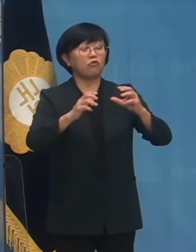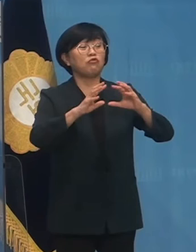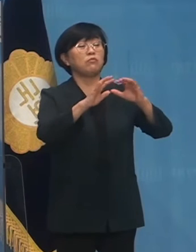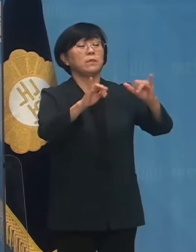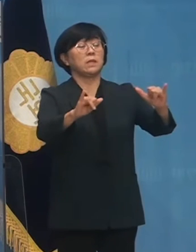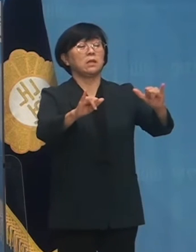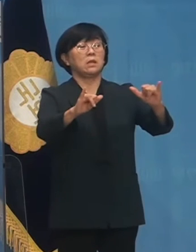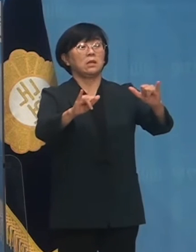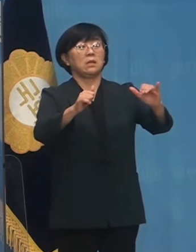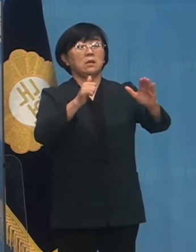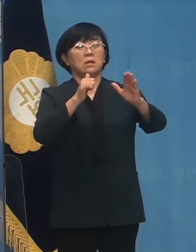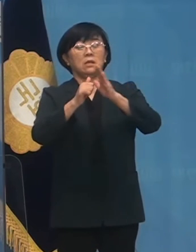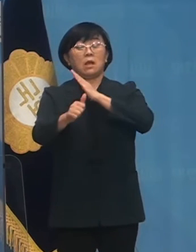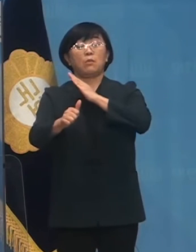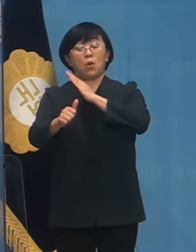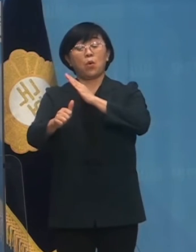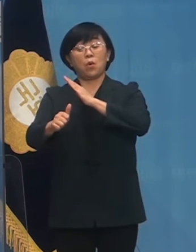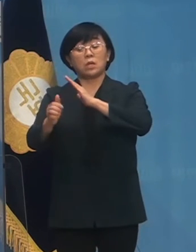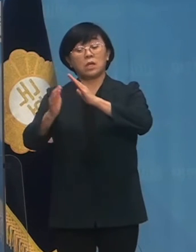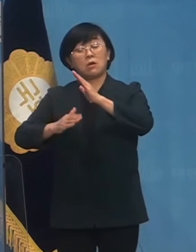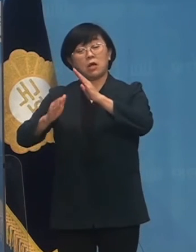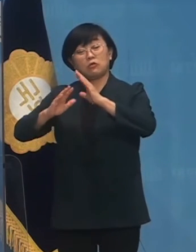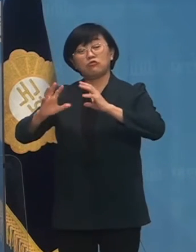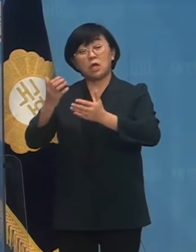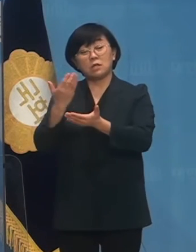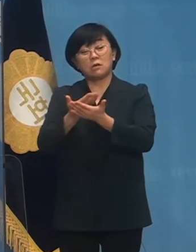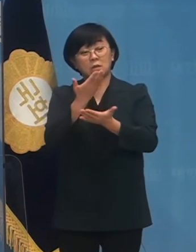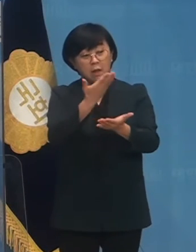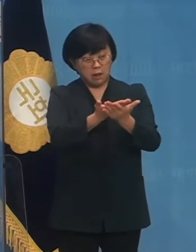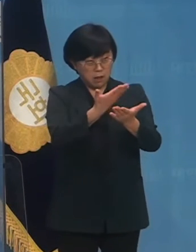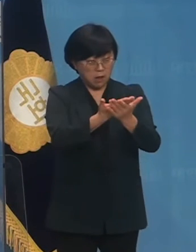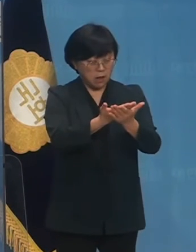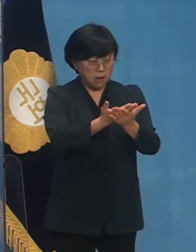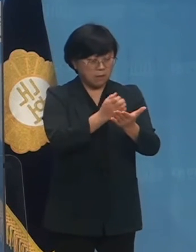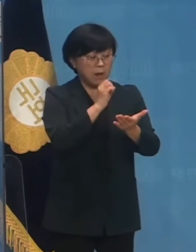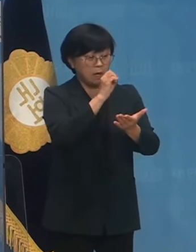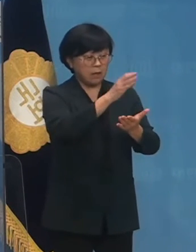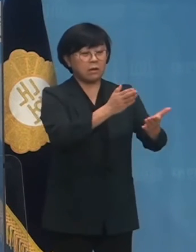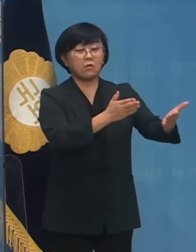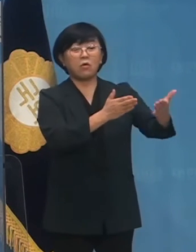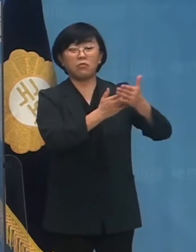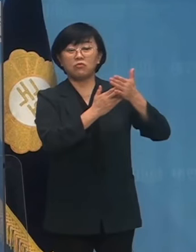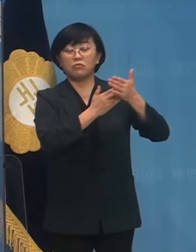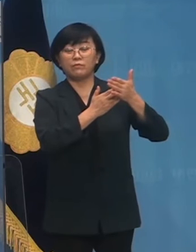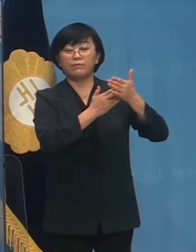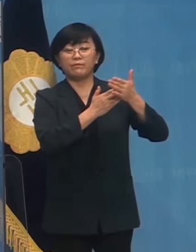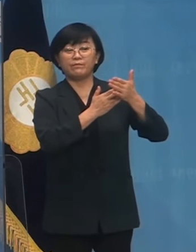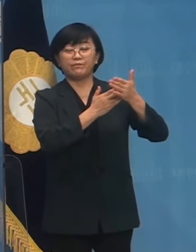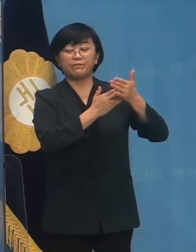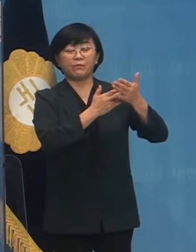국민의 대표기관인 국회에서 요구하는데도 거부하고 있는